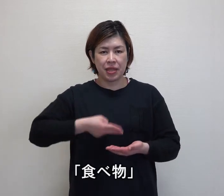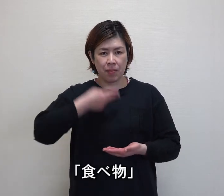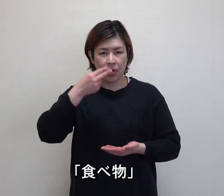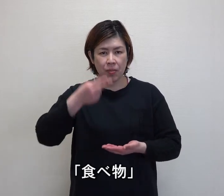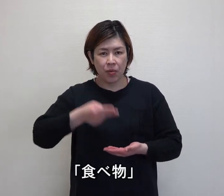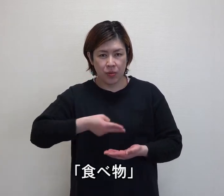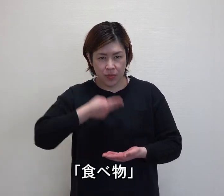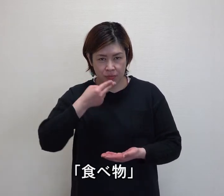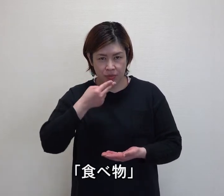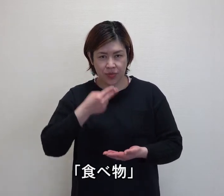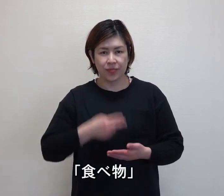食べ物、